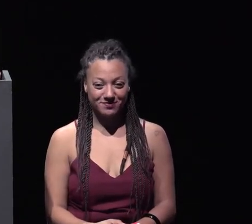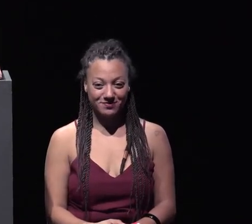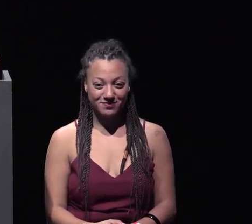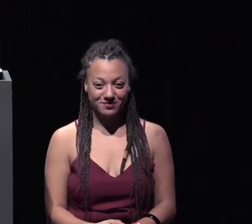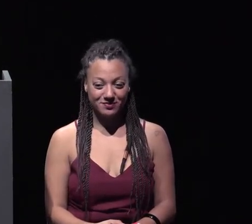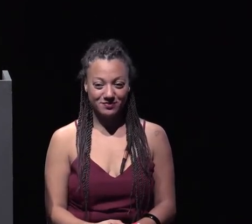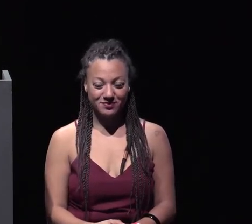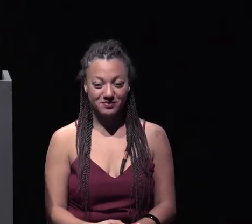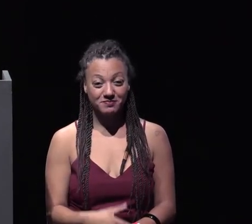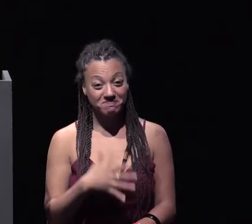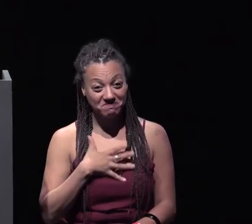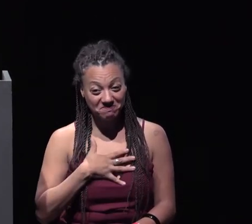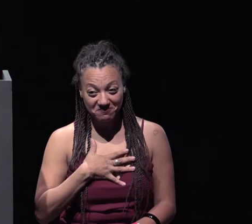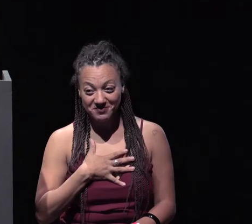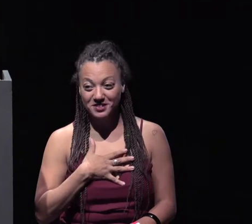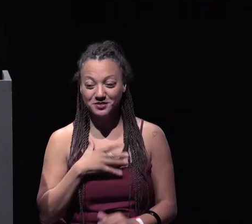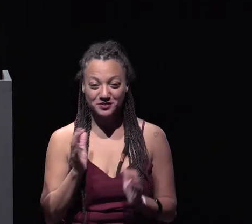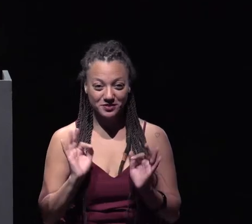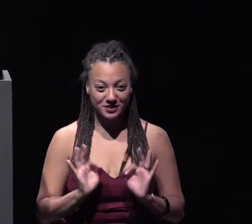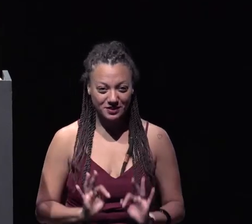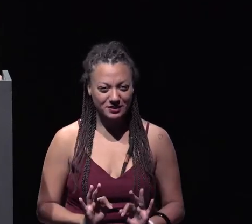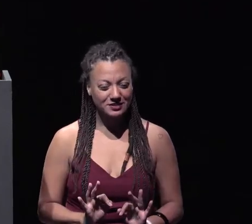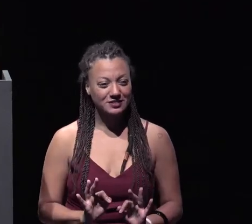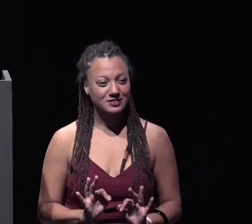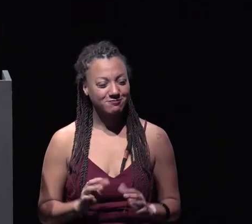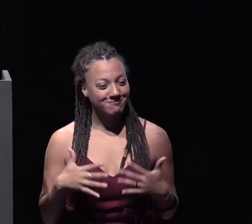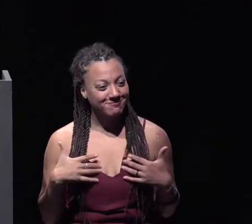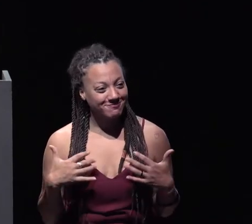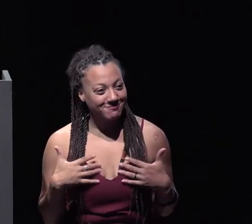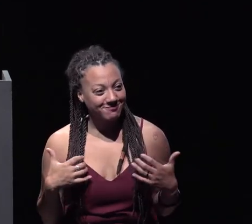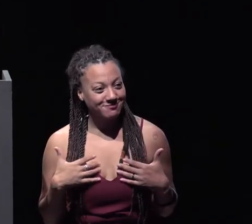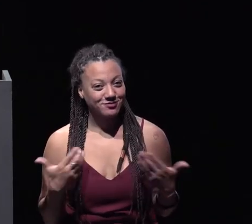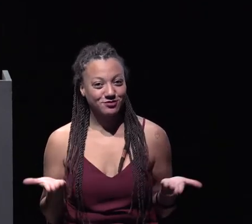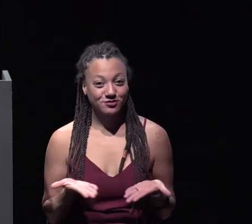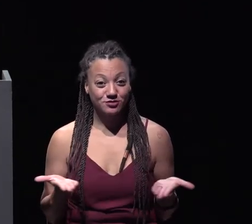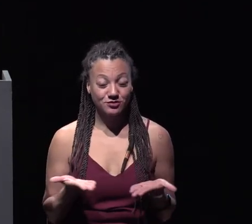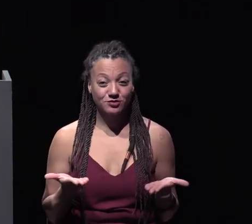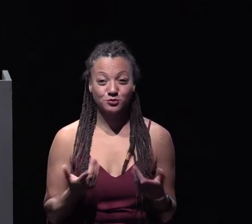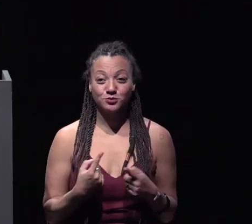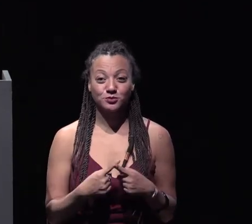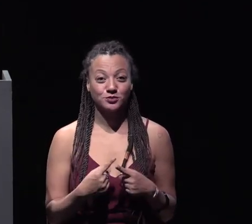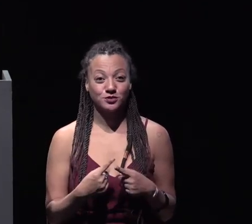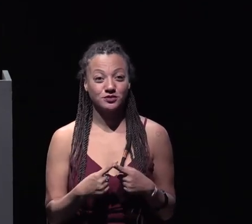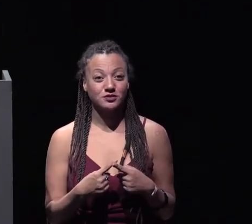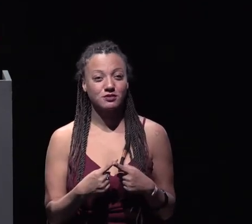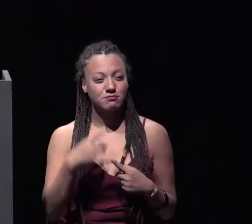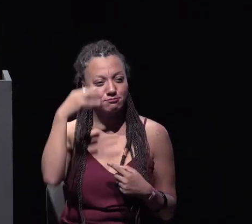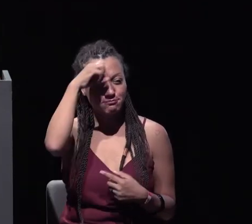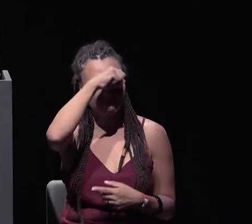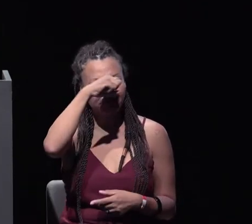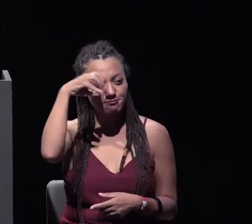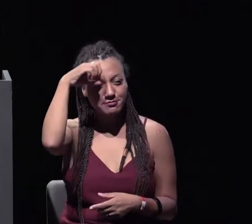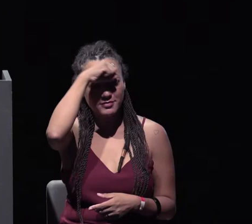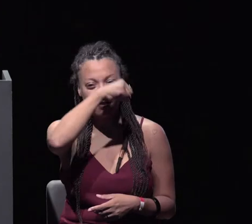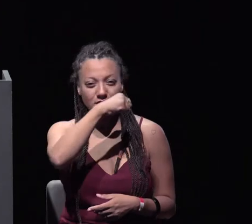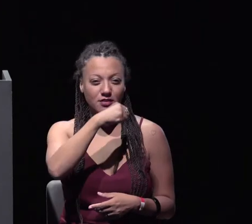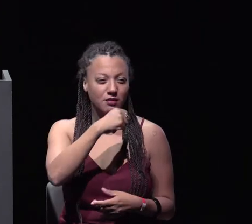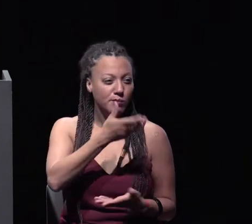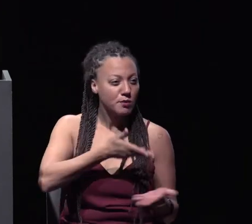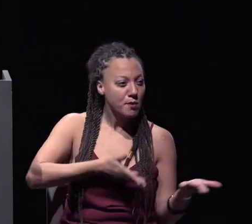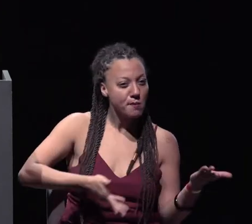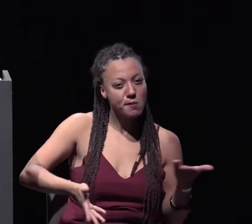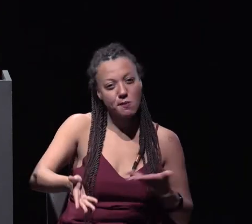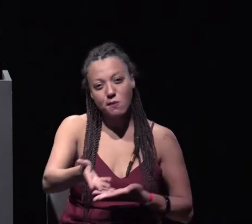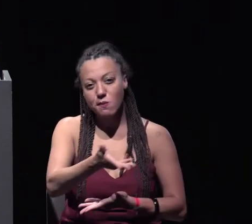estou bastante feliz alegre e contente de estar aqui poder aprender a dialogar com